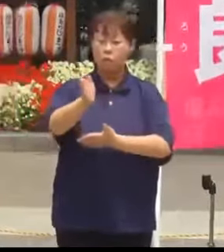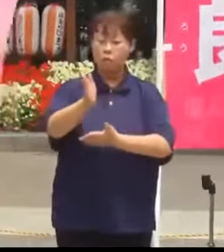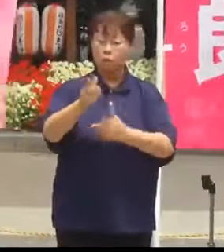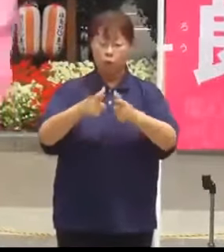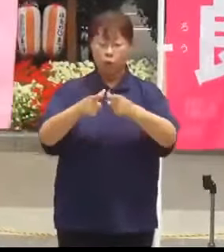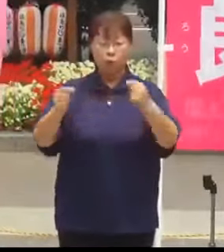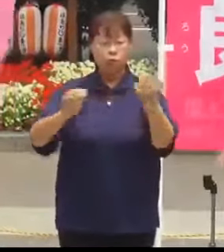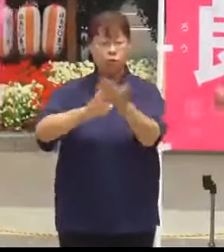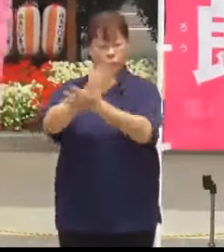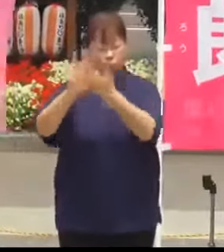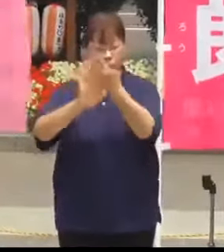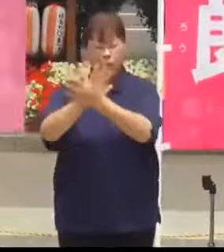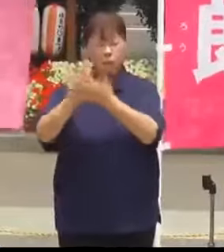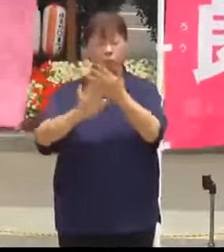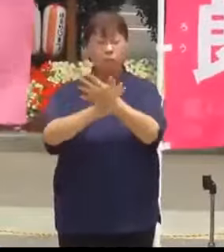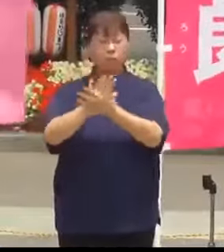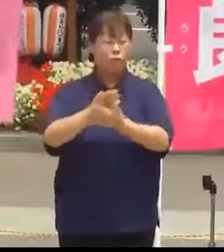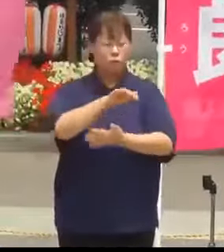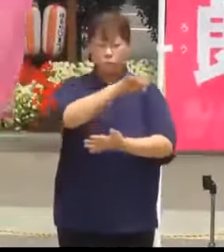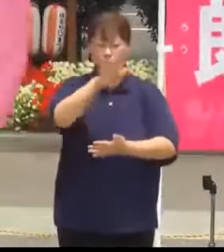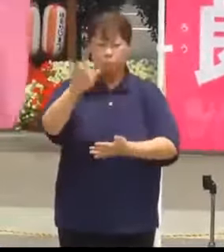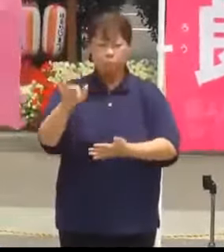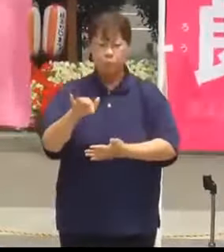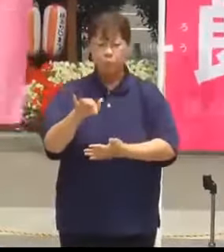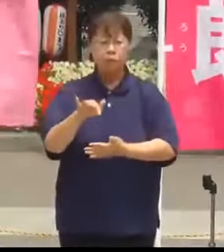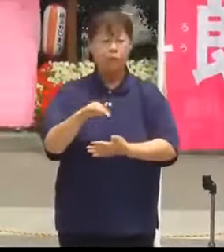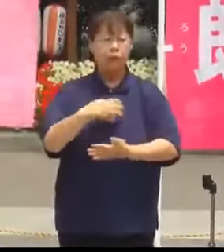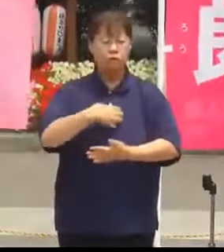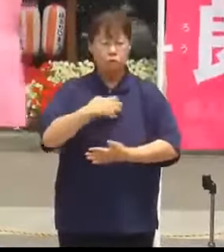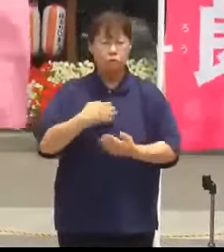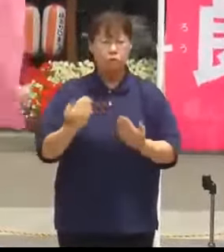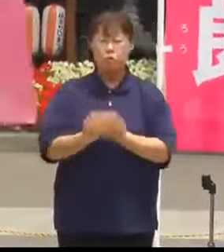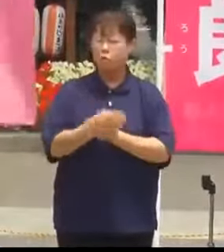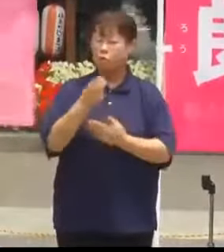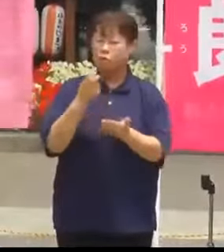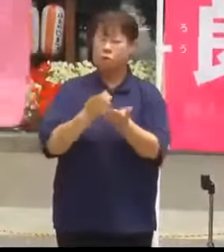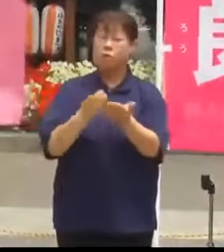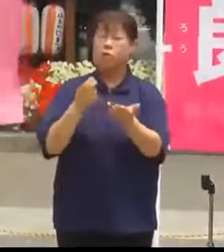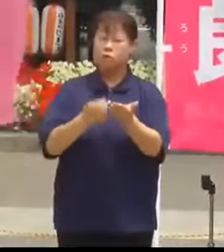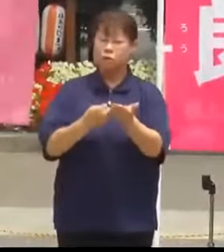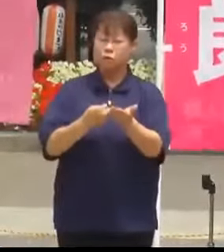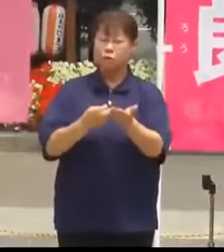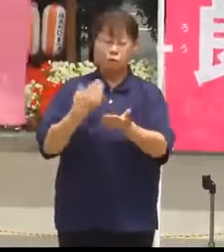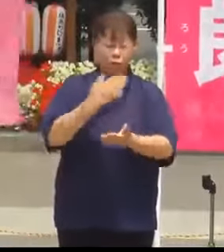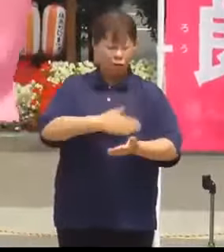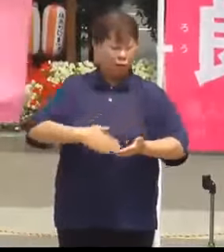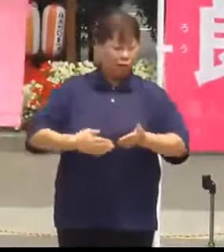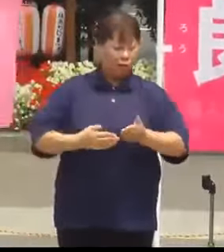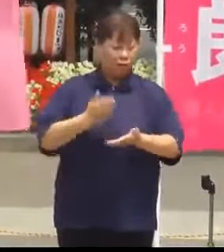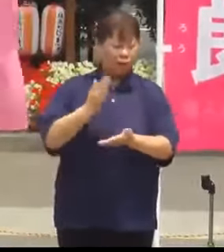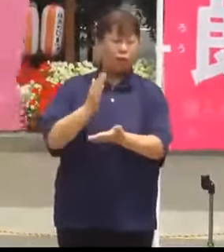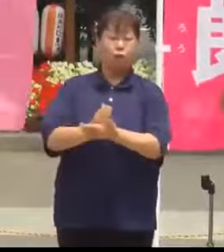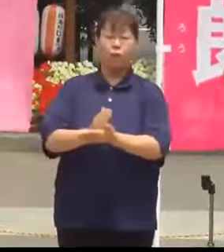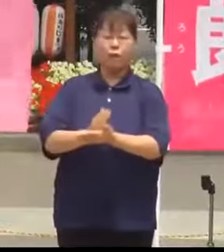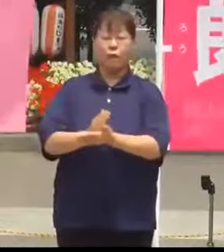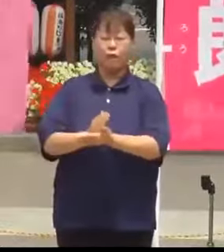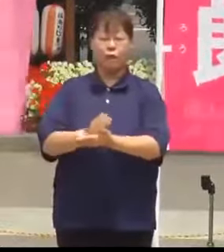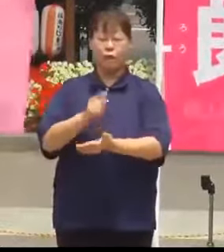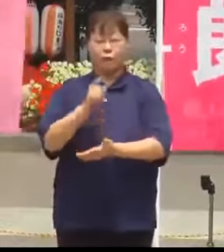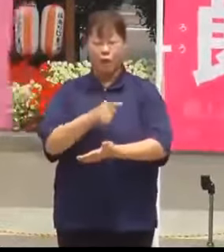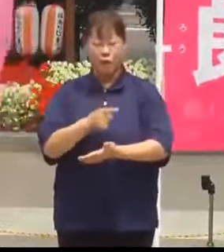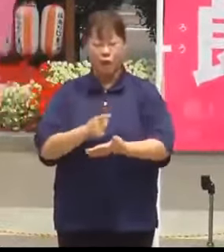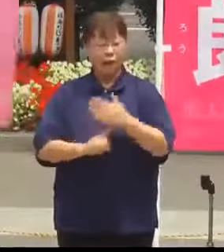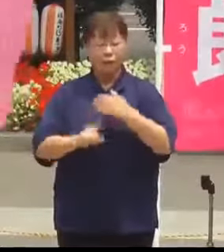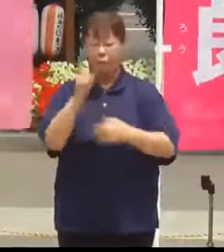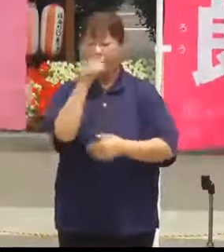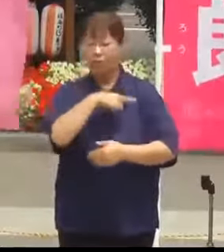生まれない人々を傷つけるためだけのそんな法律を全身で止めて往生際悪い選挙で勝っ